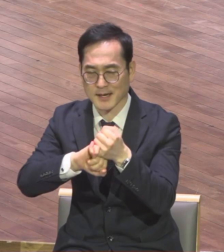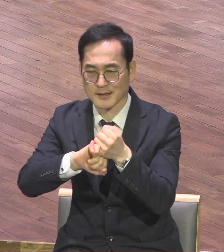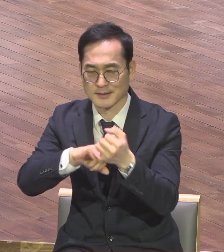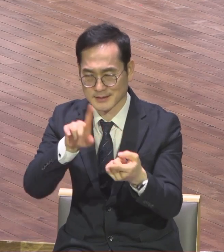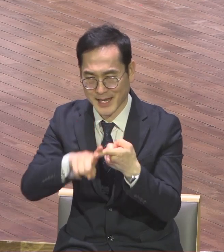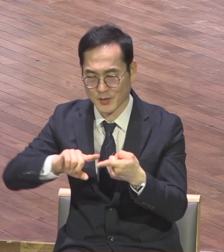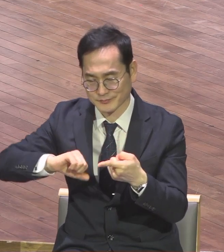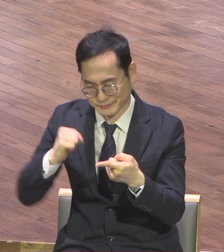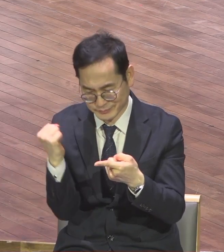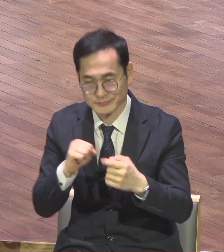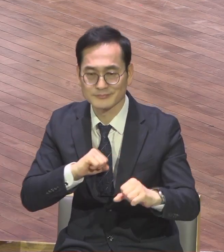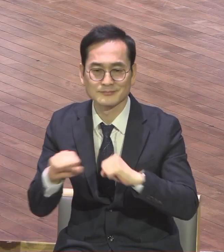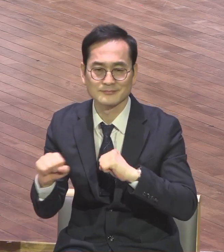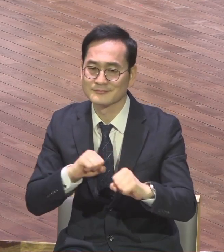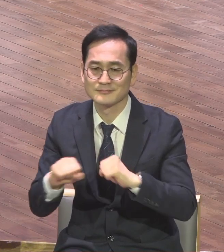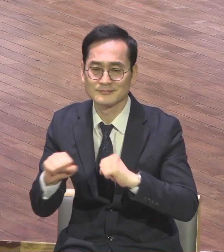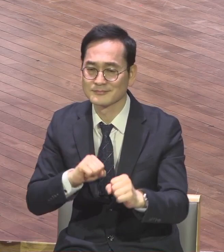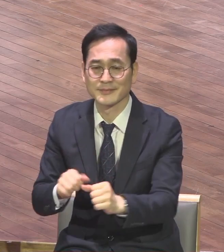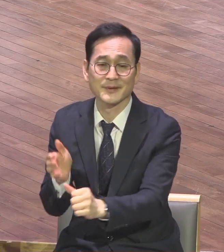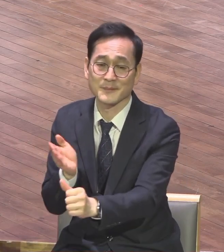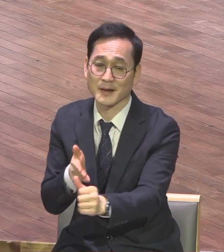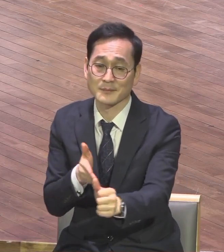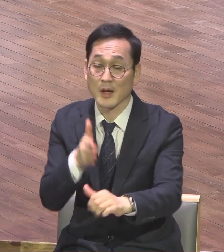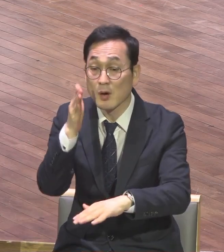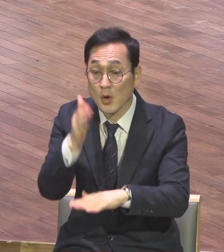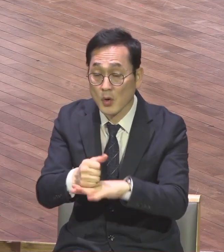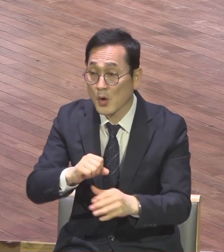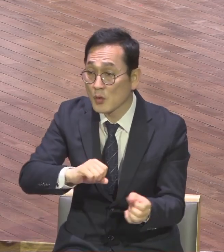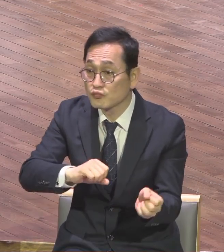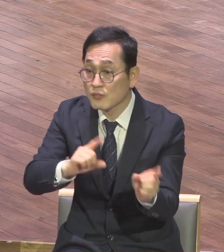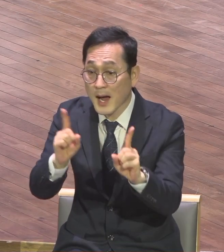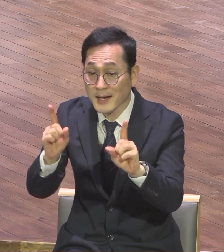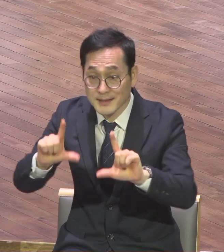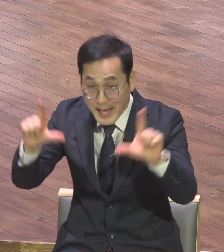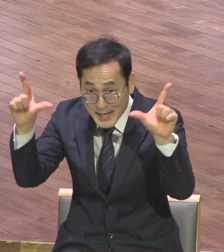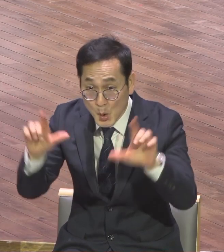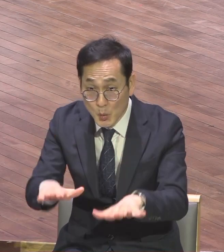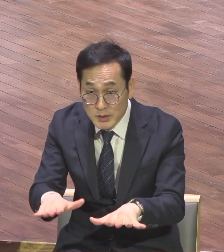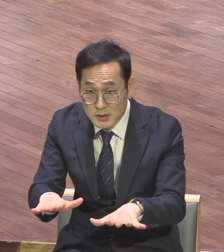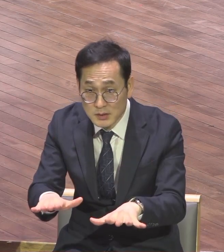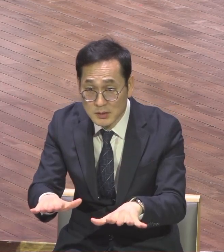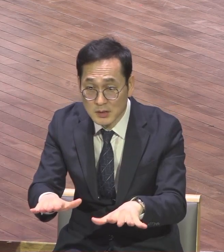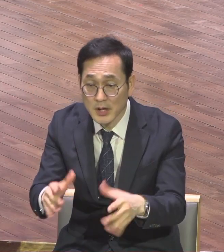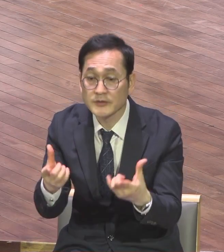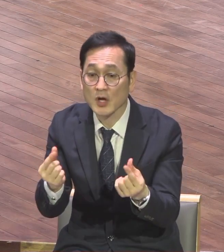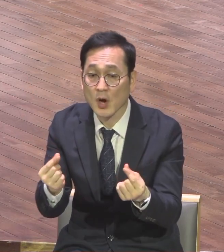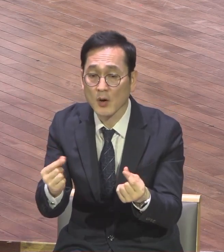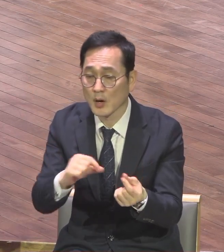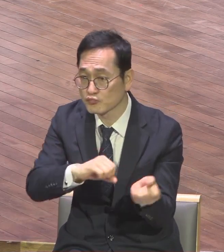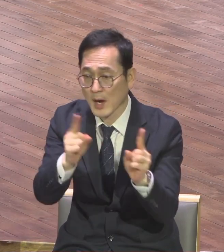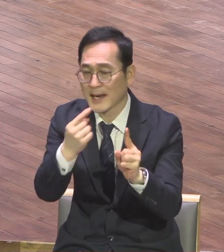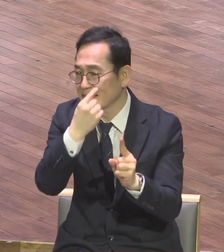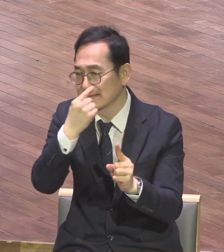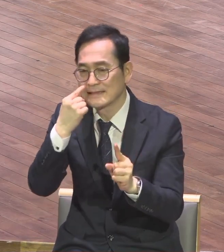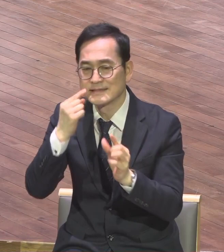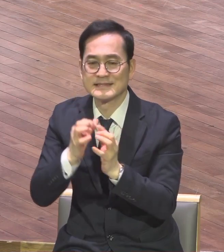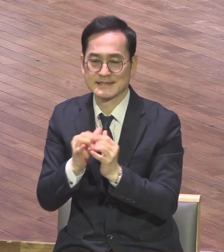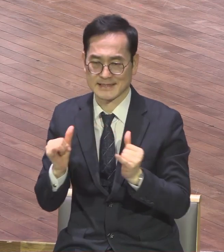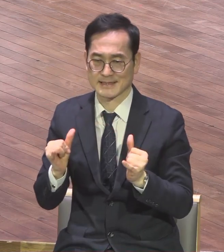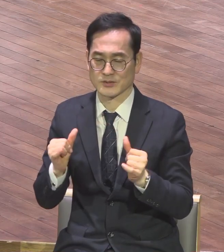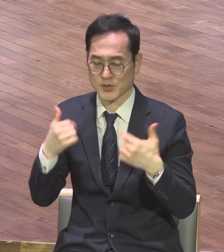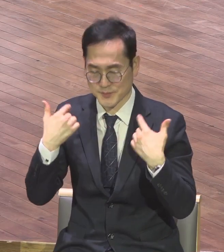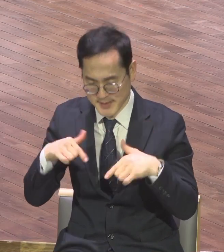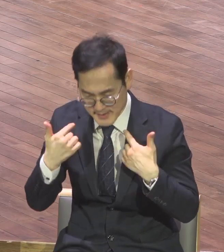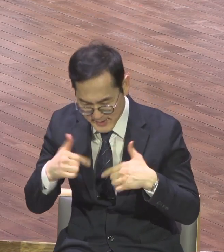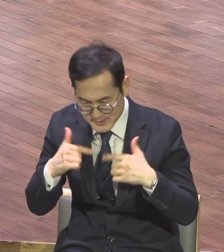다 이 부활의 아침에 부활의 예수 부활의 증인으로 그렇게 정말 내 가슴 속에